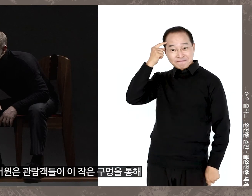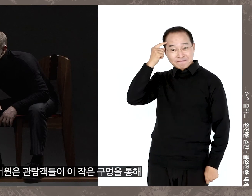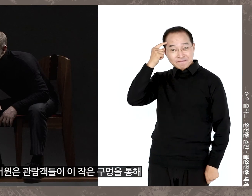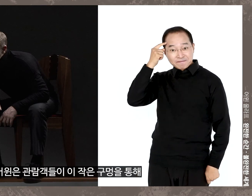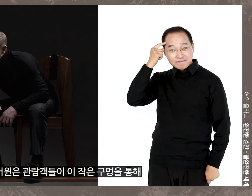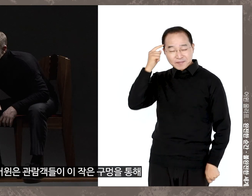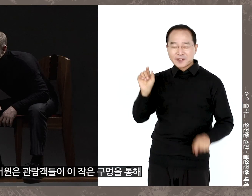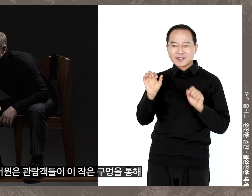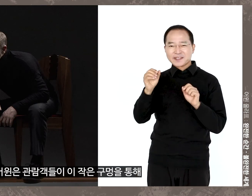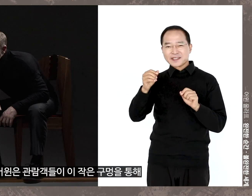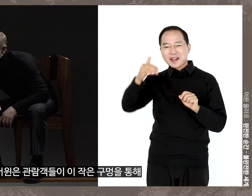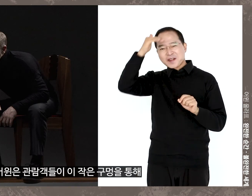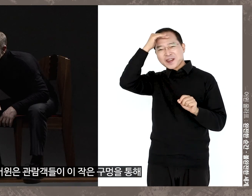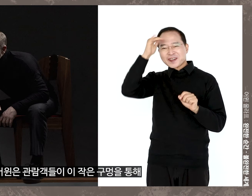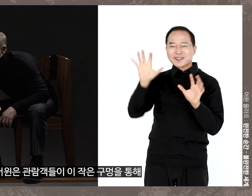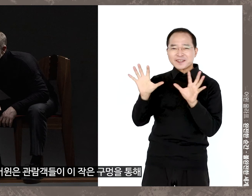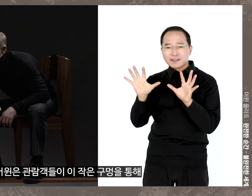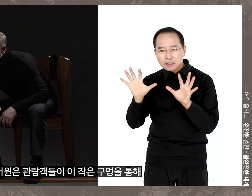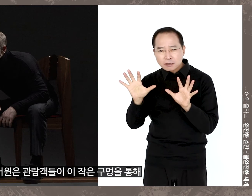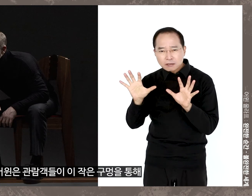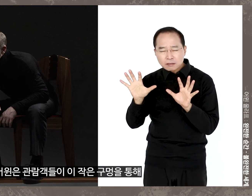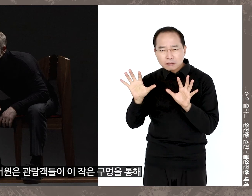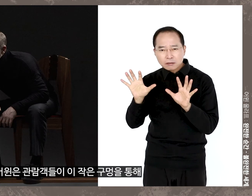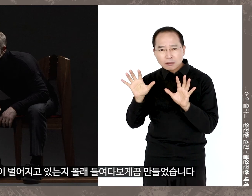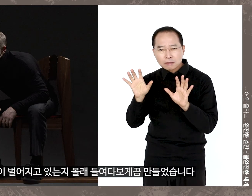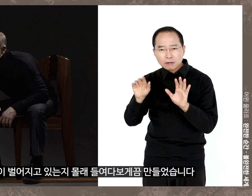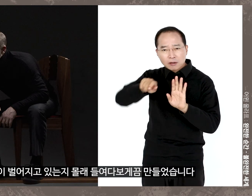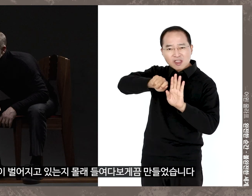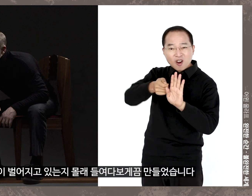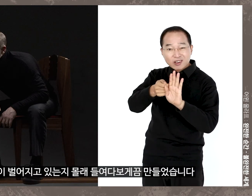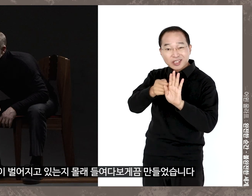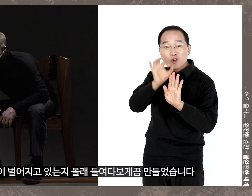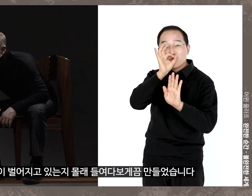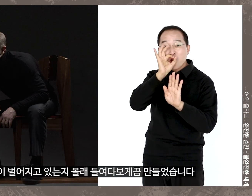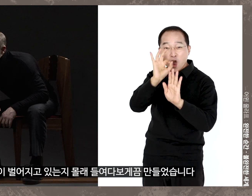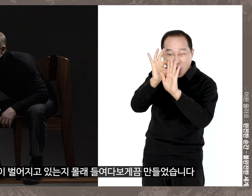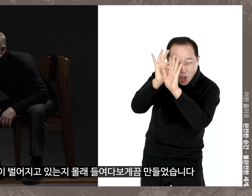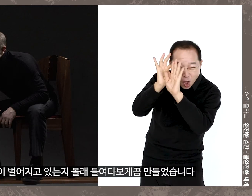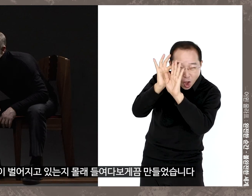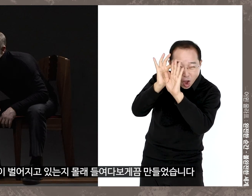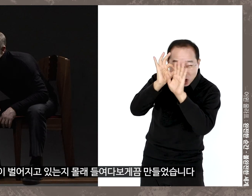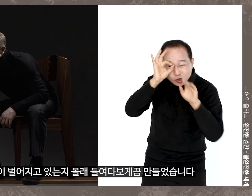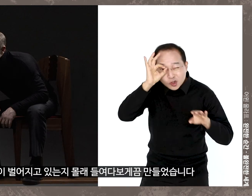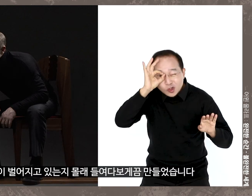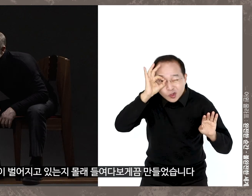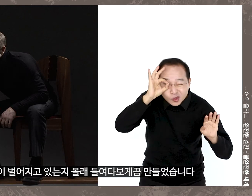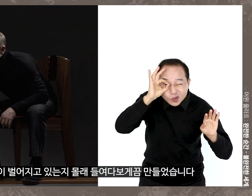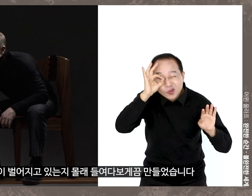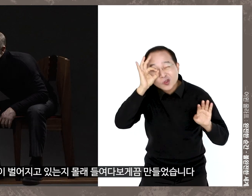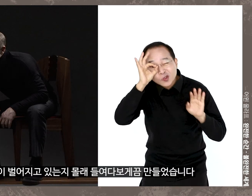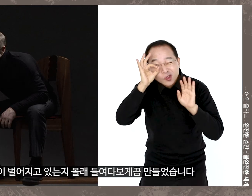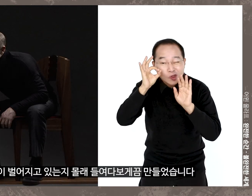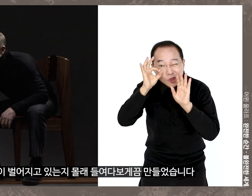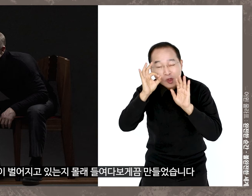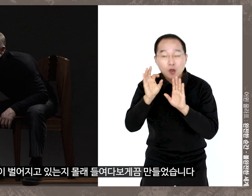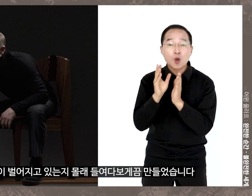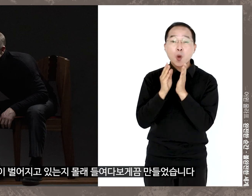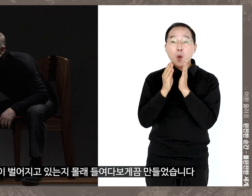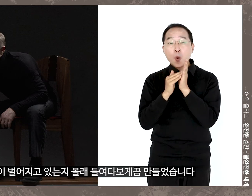관람객들이 이 작은 구멍을 통해 안에서 무슨 일이 벌어지고 있는지